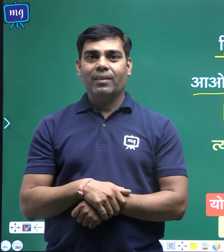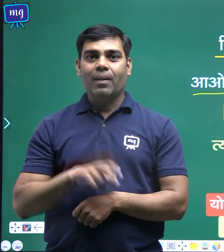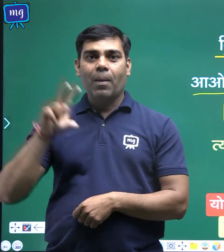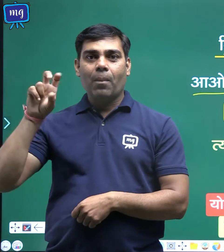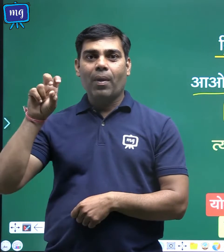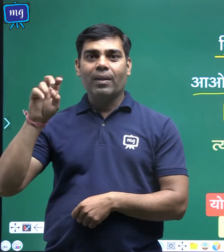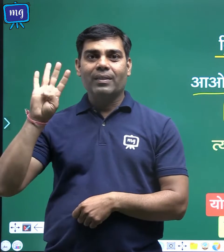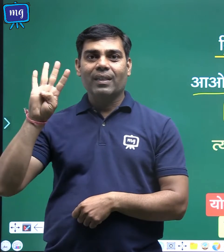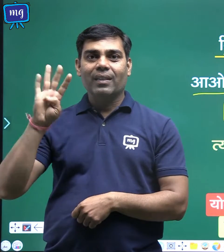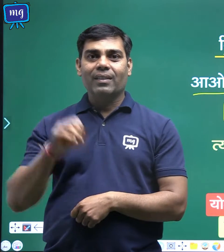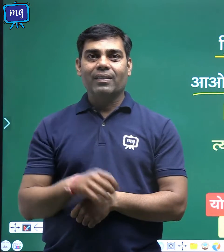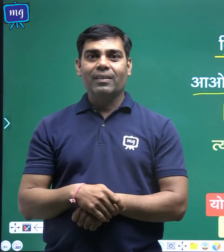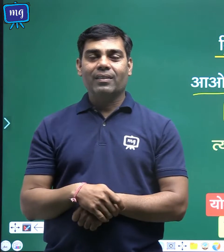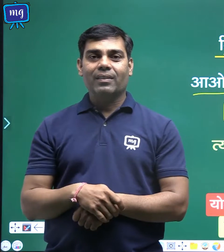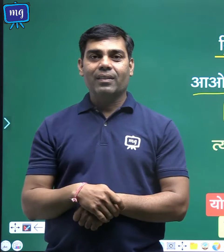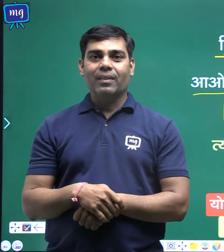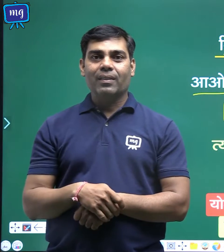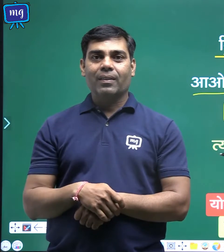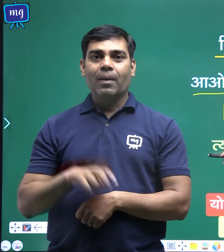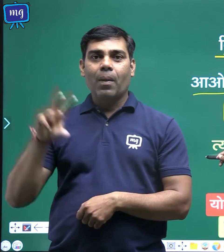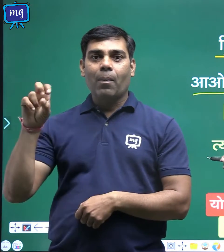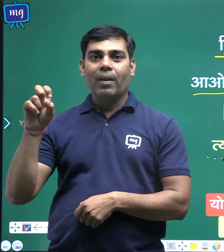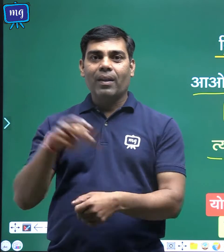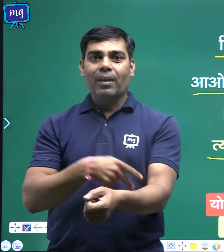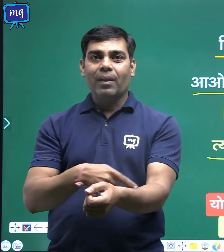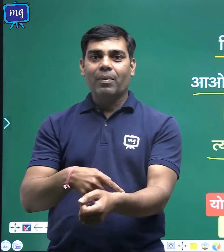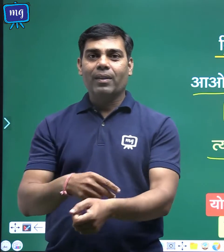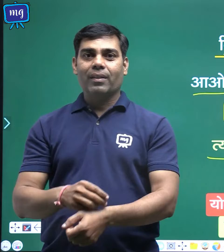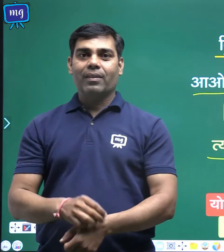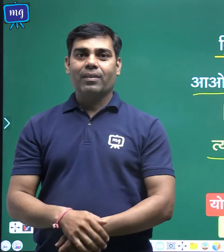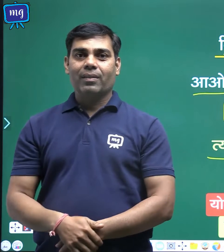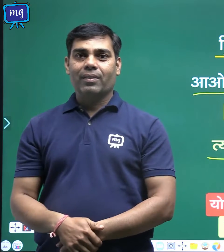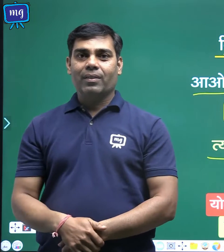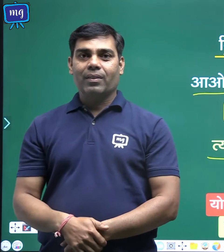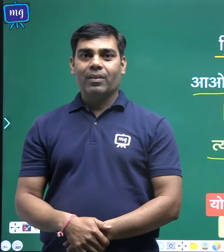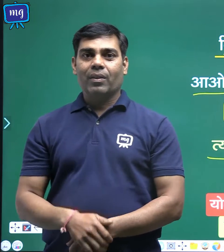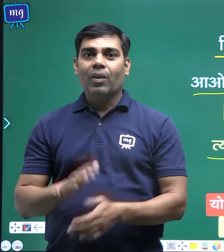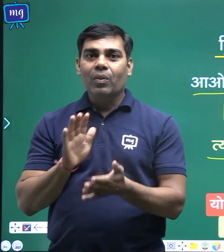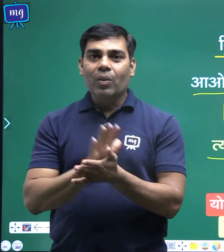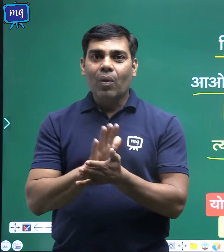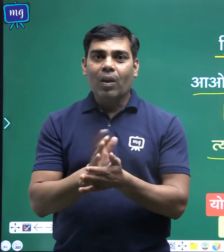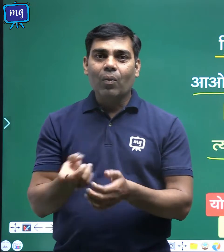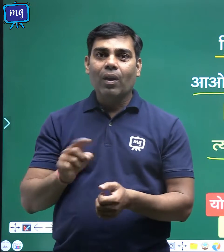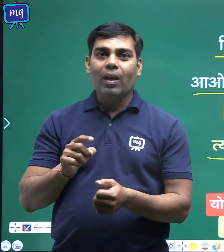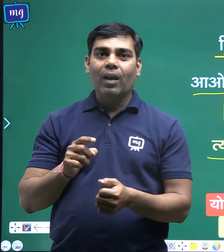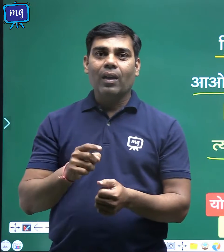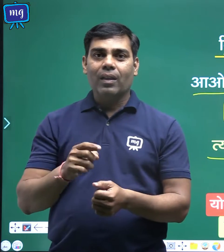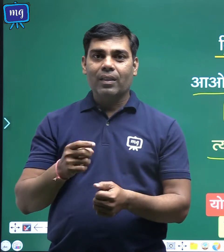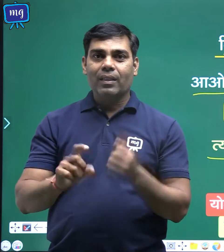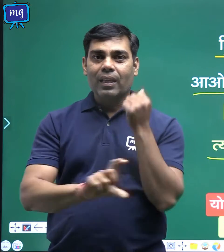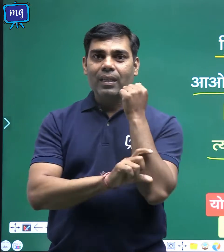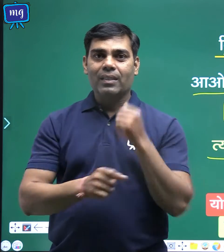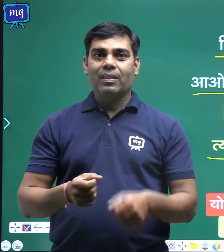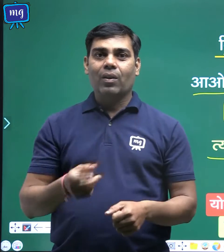पाठ 4 पाठ का नाम है त्योहारों का देश और इसका